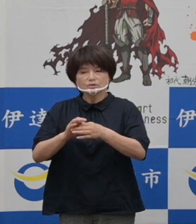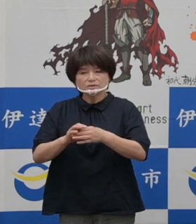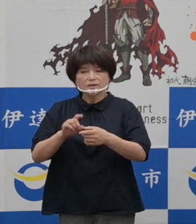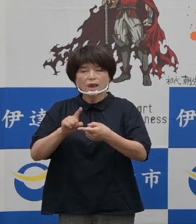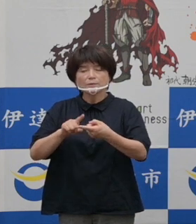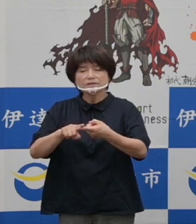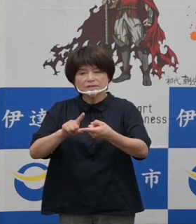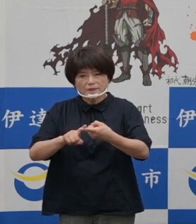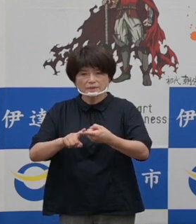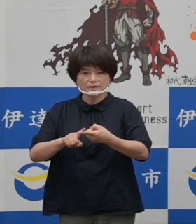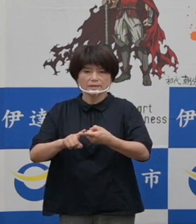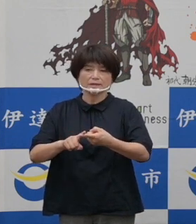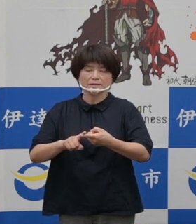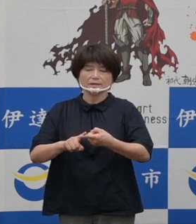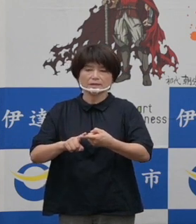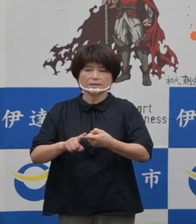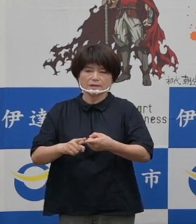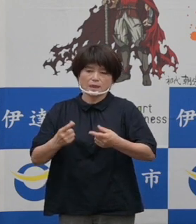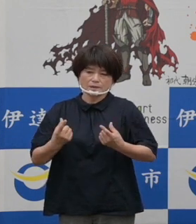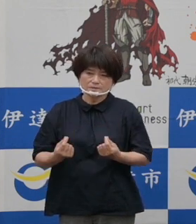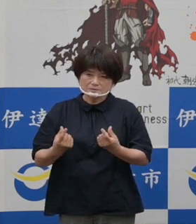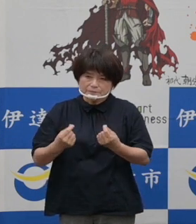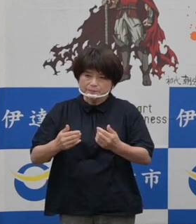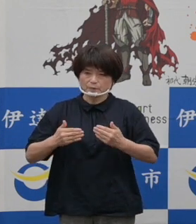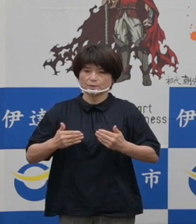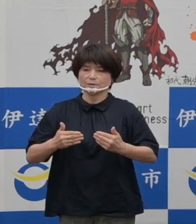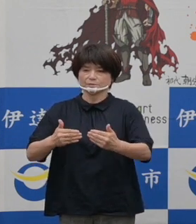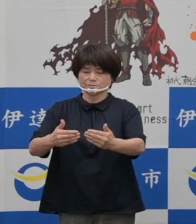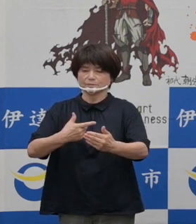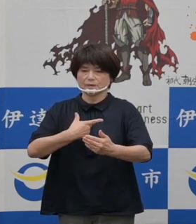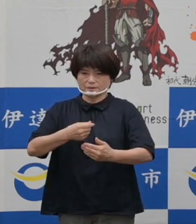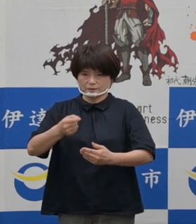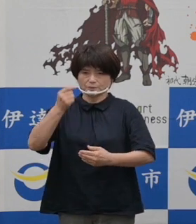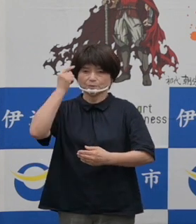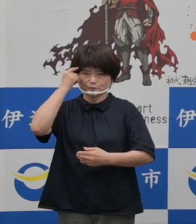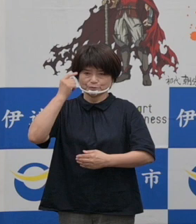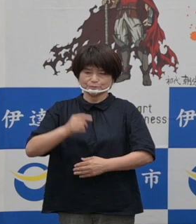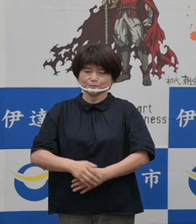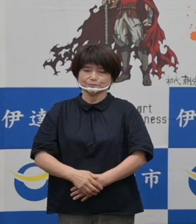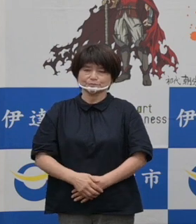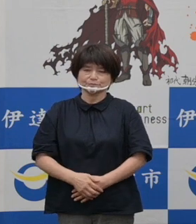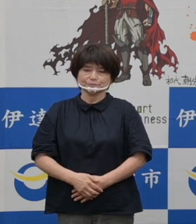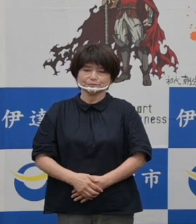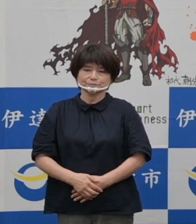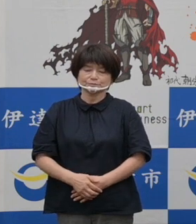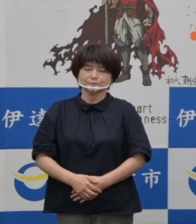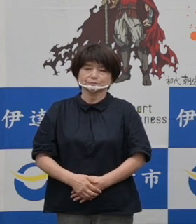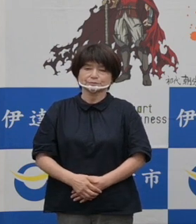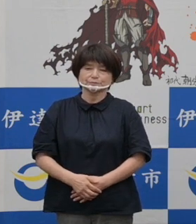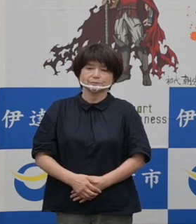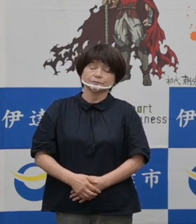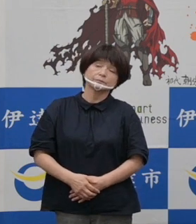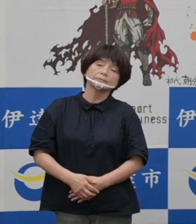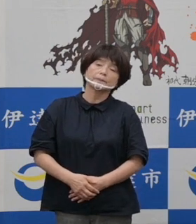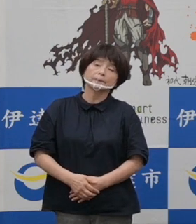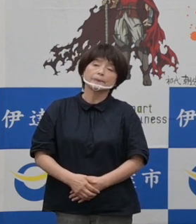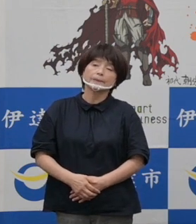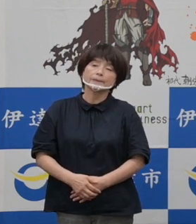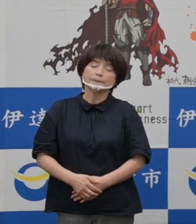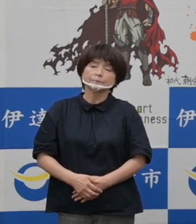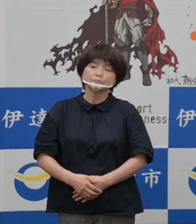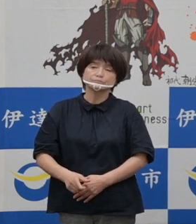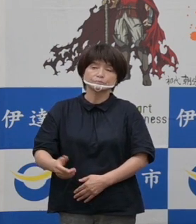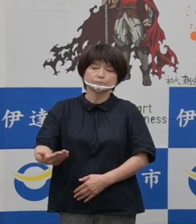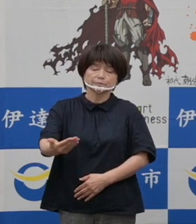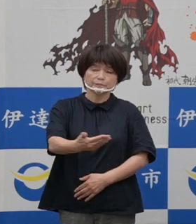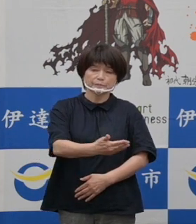で、進めていくということには変わりはないです。 手続きにのっとってやろうと思